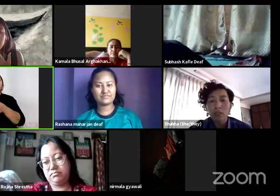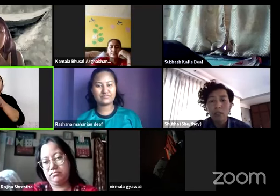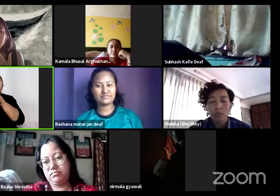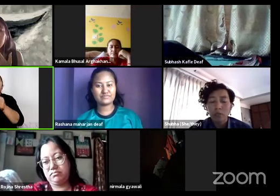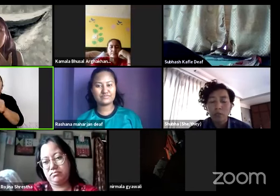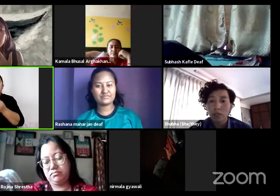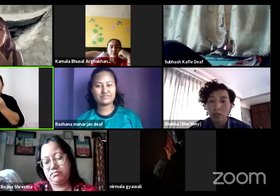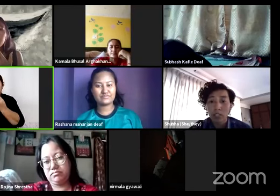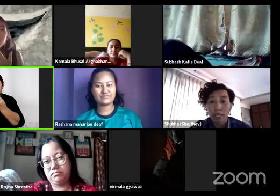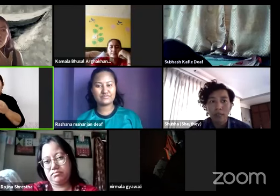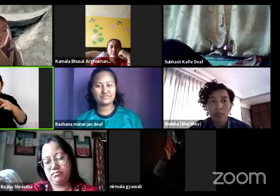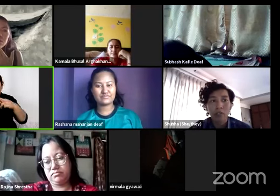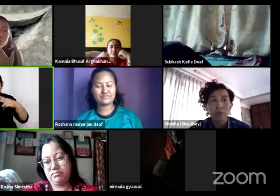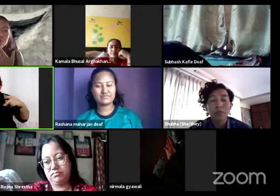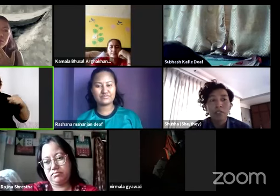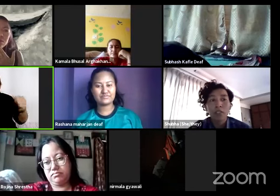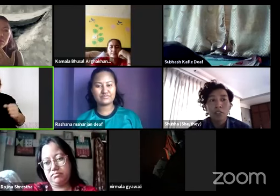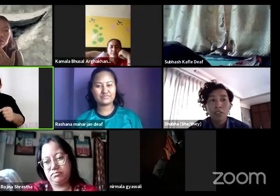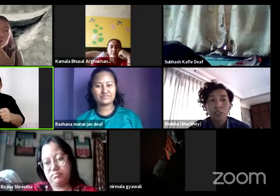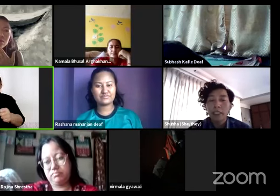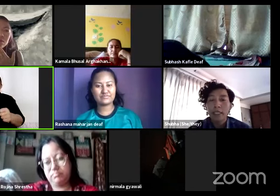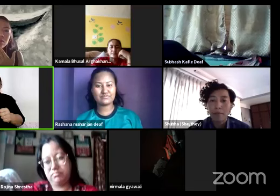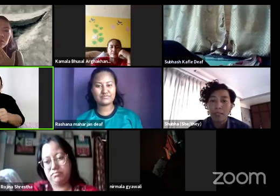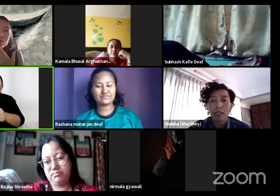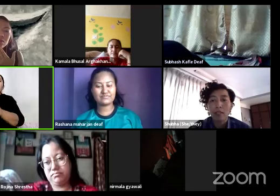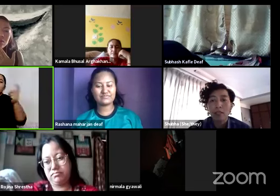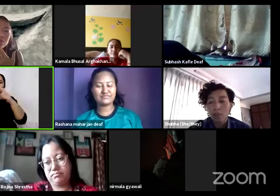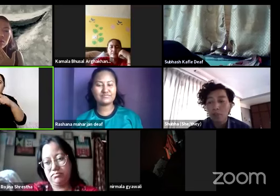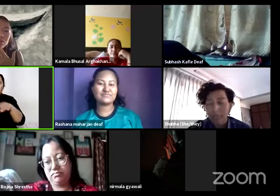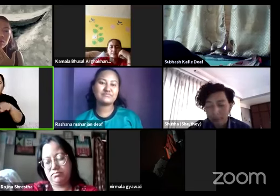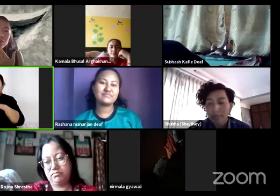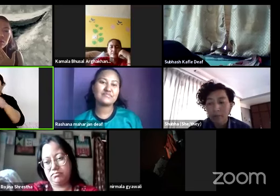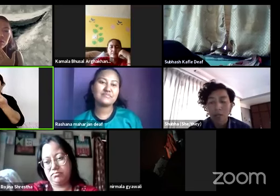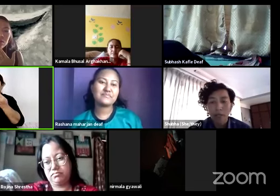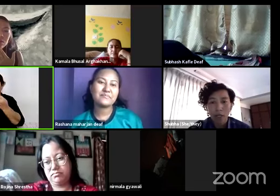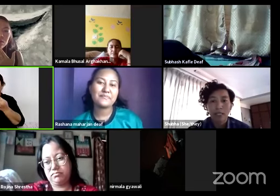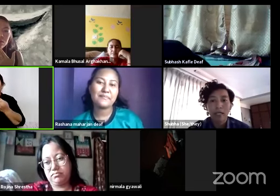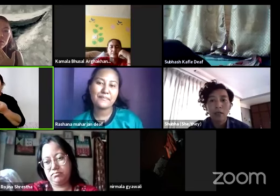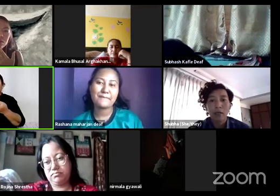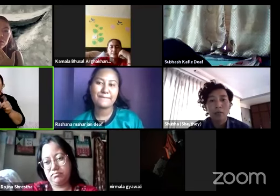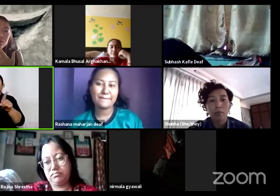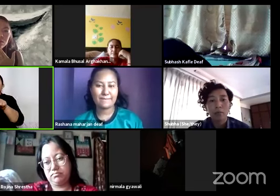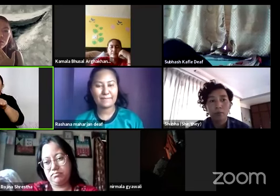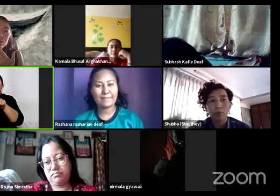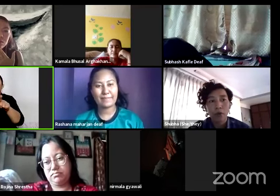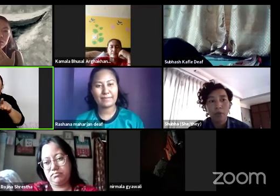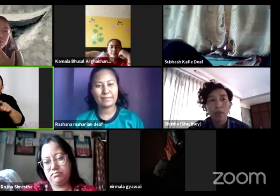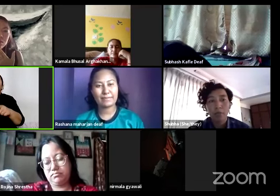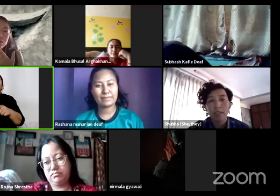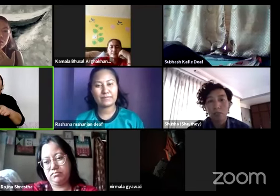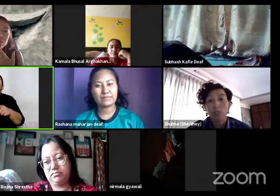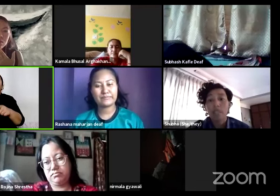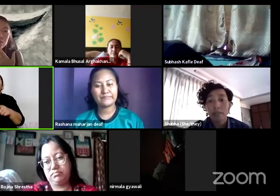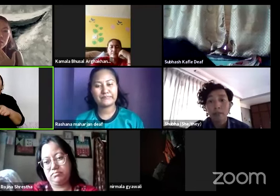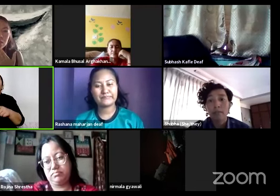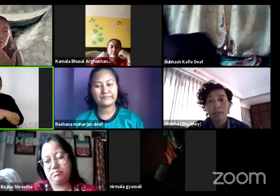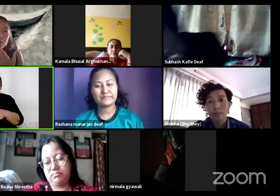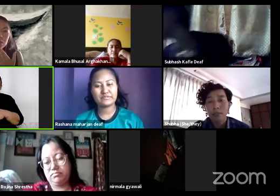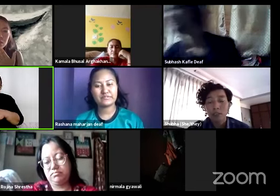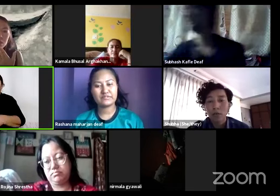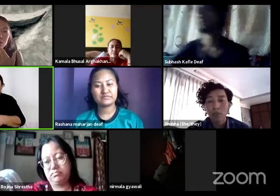होइन गोष्ठी वर्कसपहरू गरिरहेका हुन्छौँ. यसको पनि हामीले पहिला पहिला पनि अपाङ्गता भएको व्यक्तिहरूको